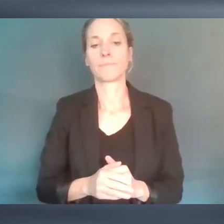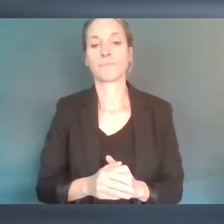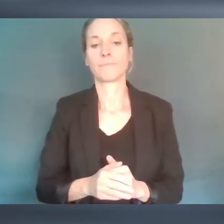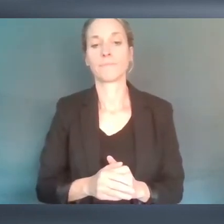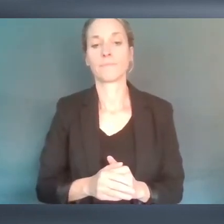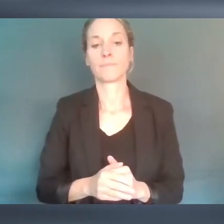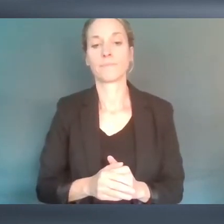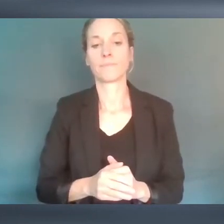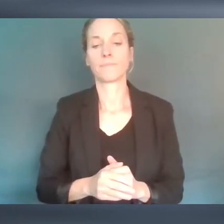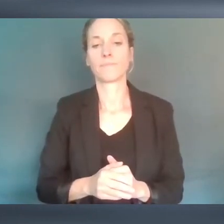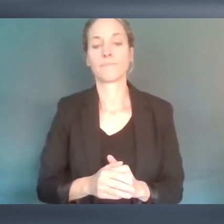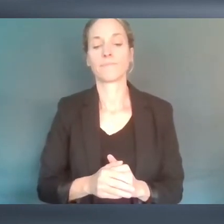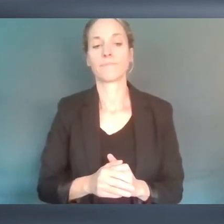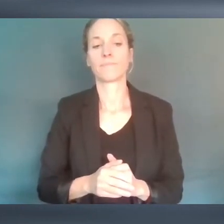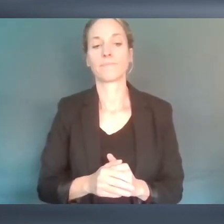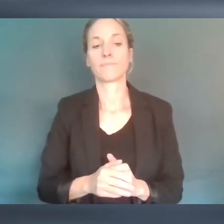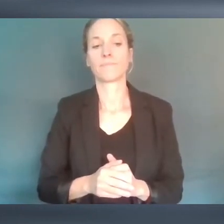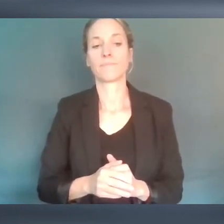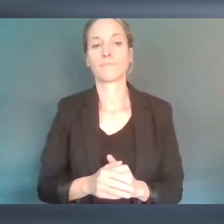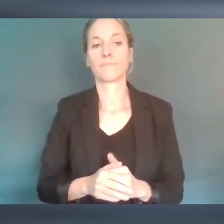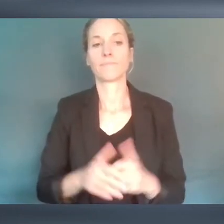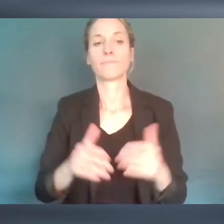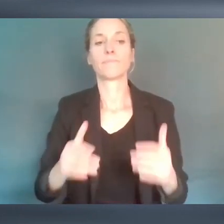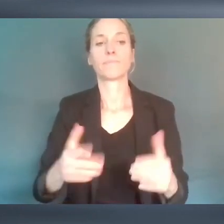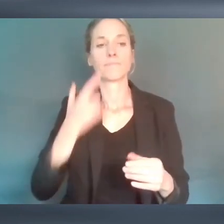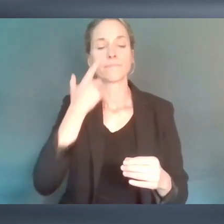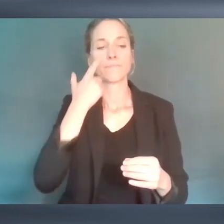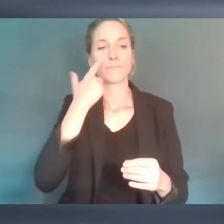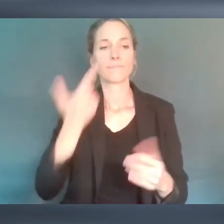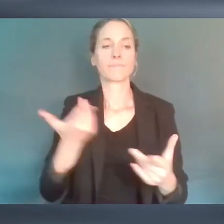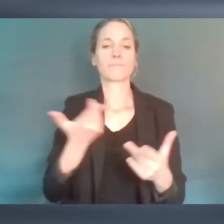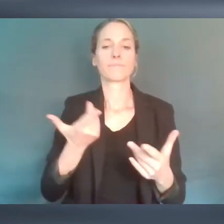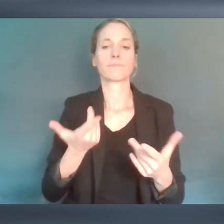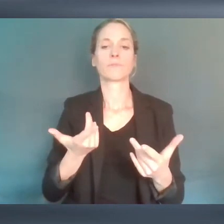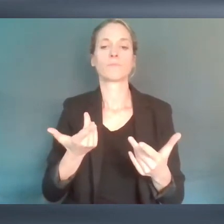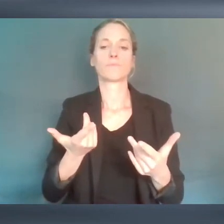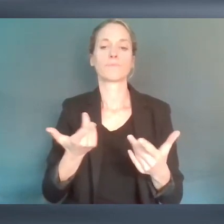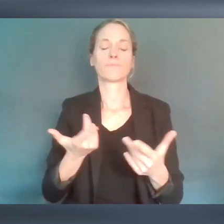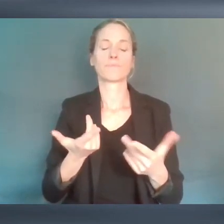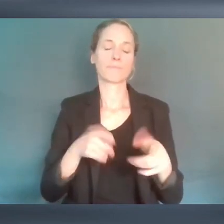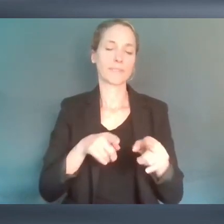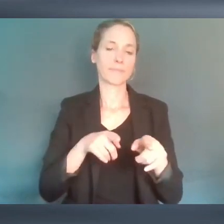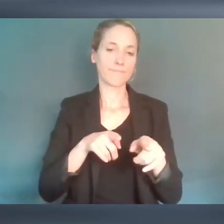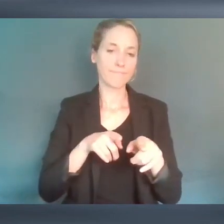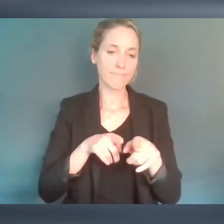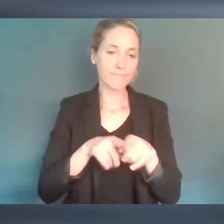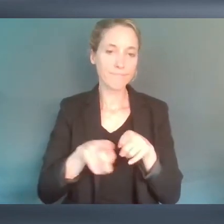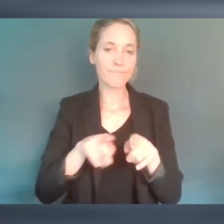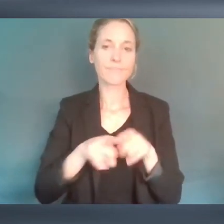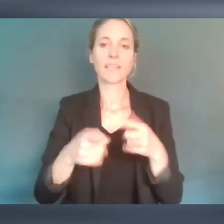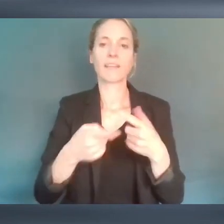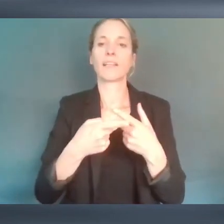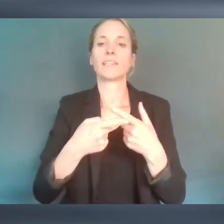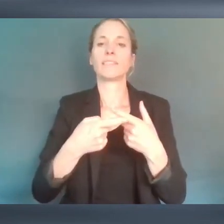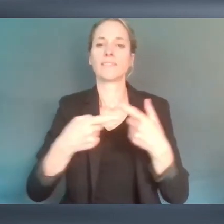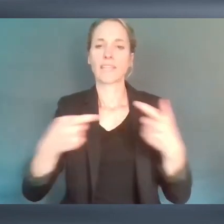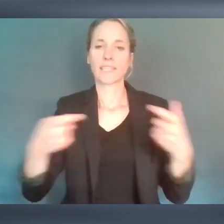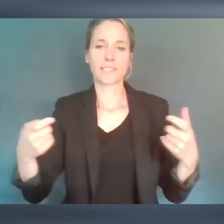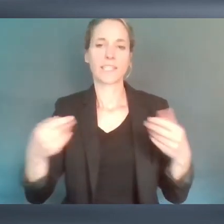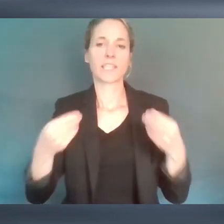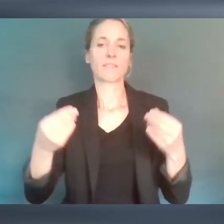plutôt positif, en tout cas dans notre contexte, il est valorisé. La diversité valorise la différence